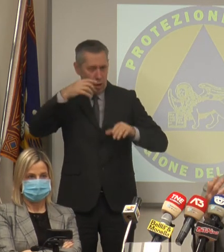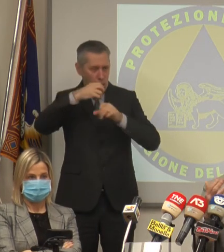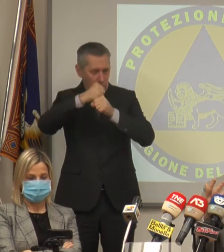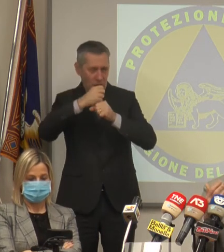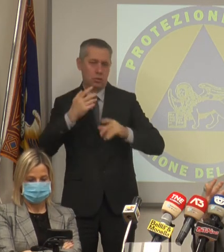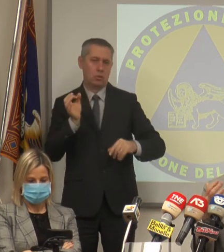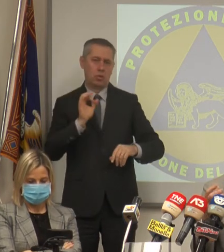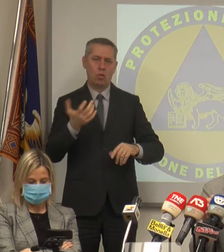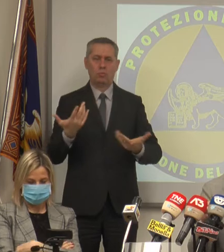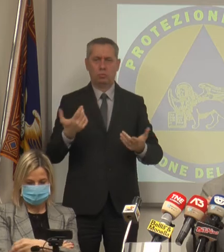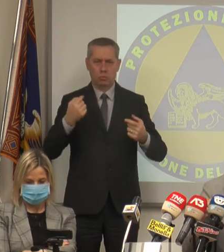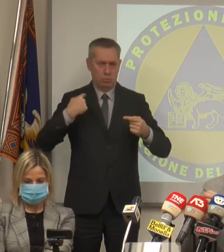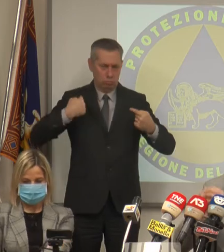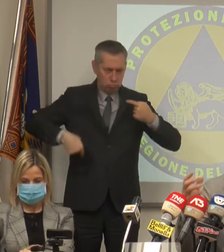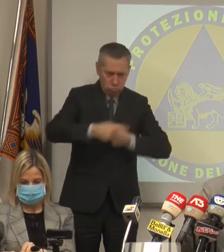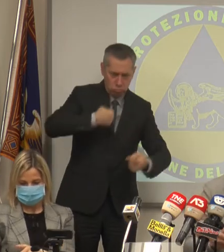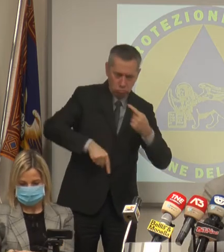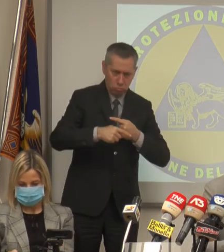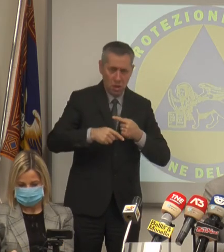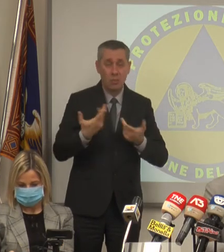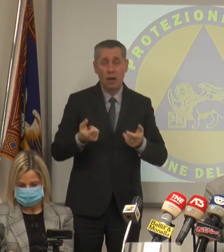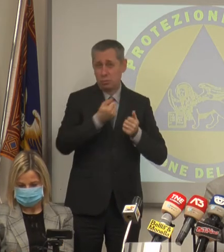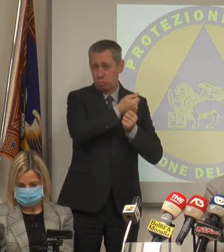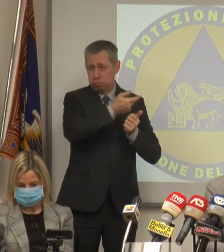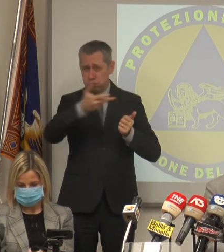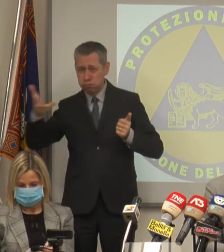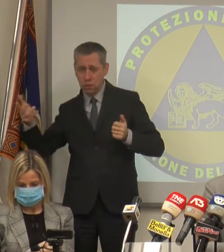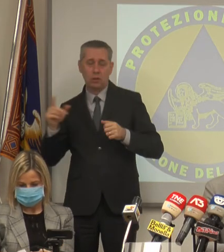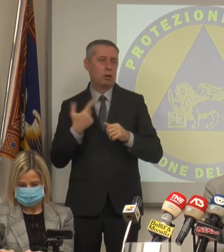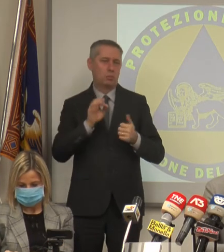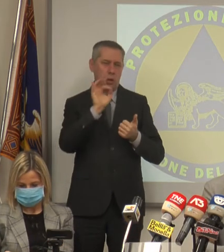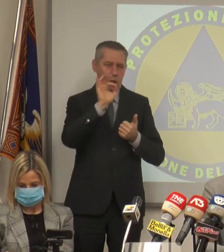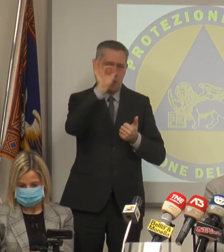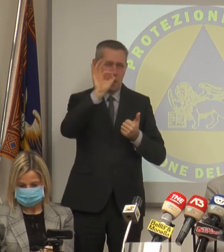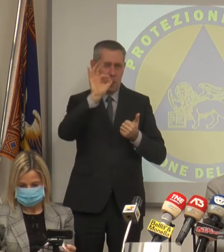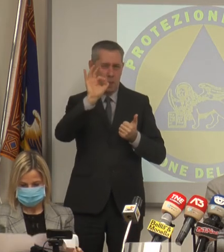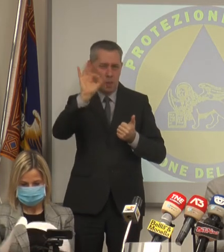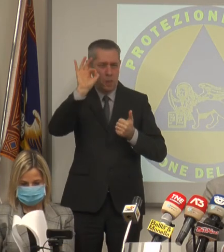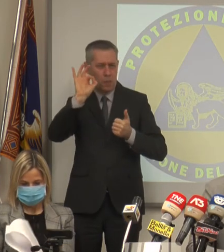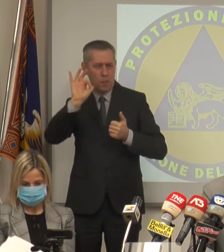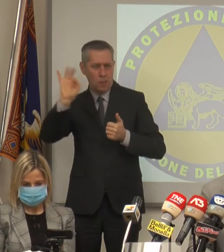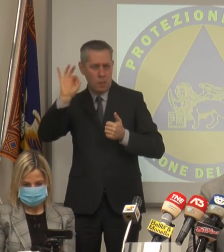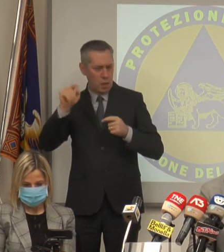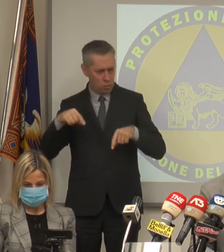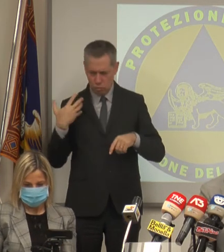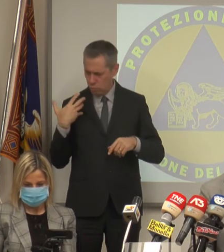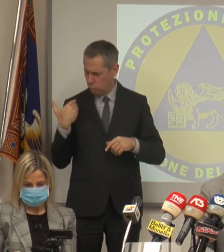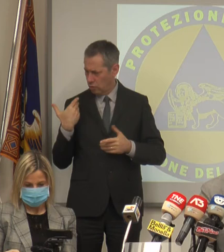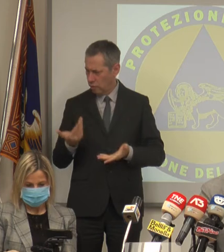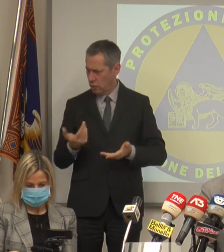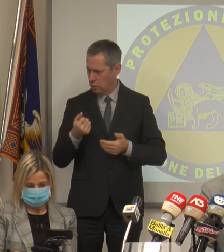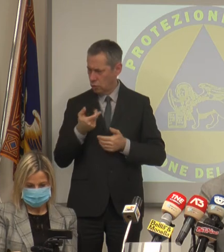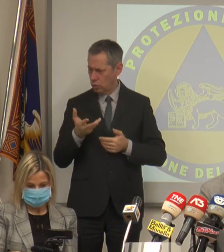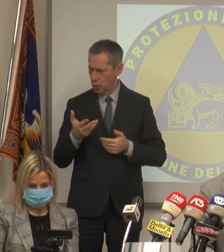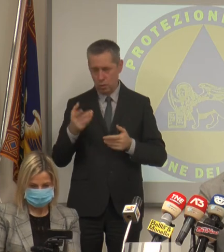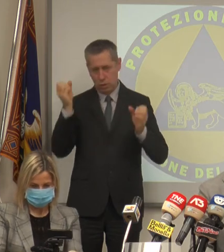parlando di non di migliaia di casi, stiamo parlando di casi segnalati, che sono adesso, avevo anche i numeri prima, ma non me li ricordo